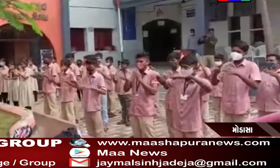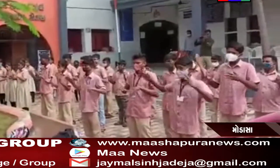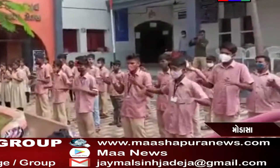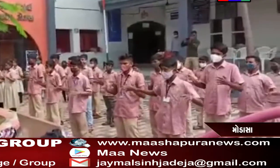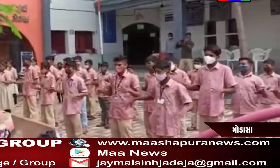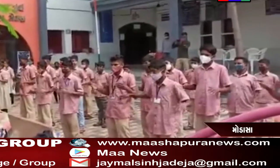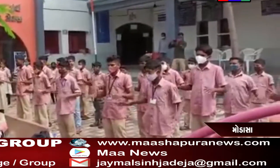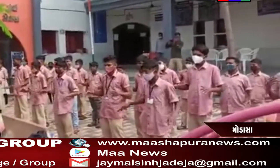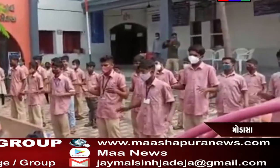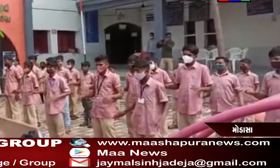નિવૃત્ત થઈ રહ્યા છે